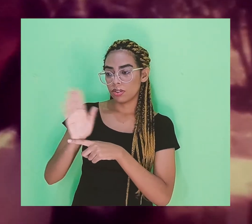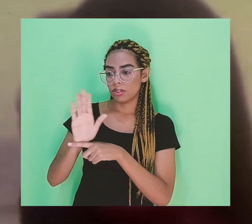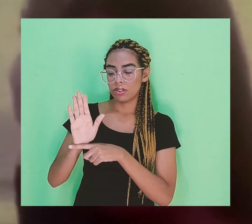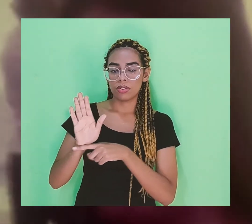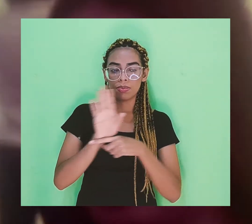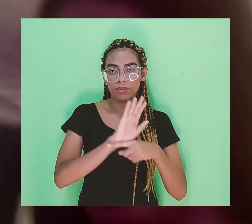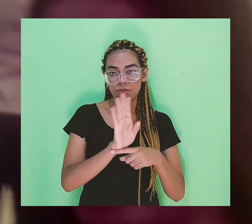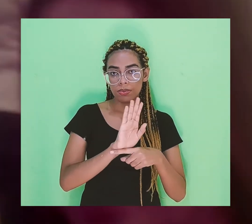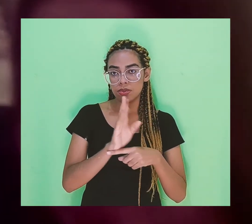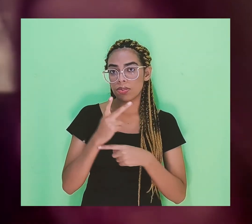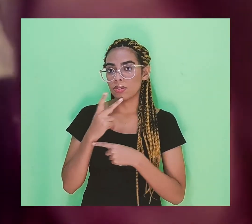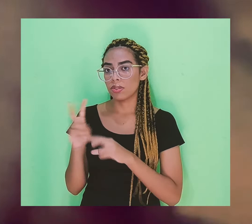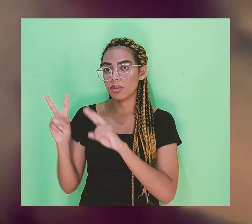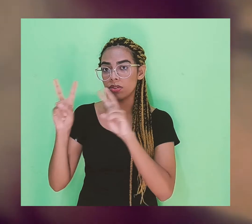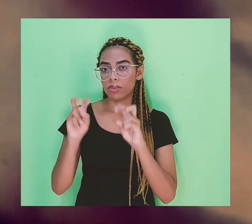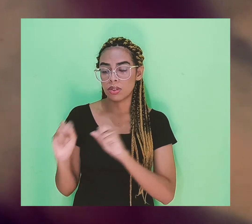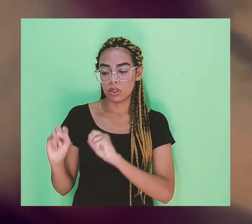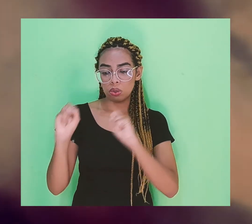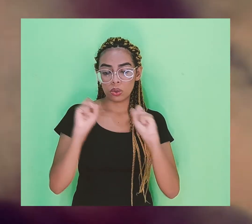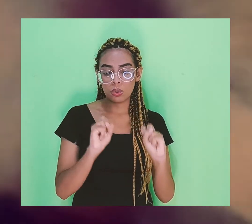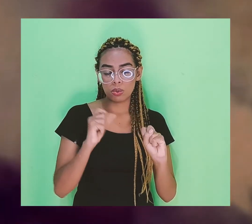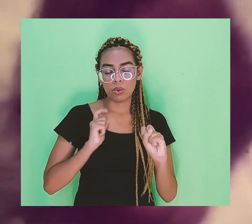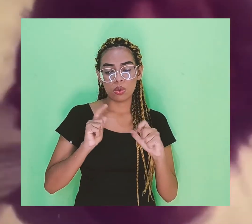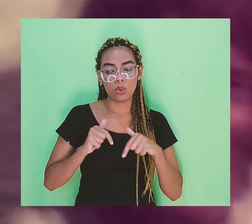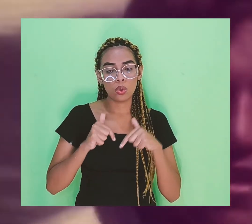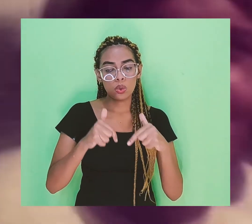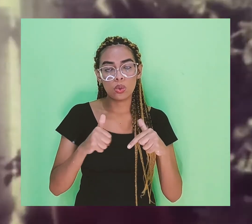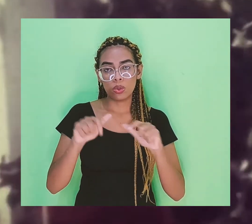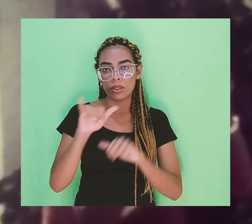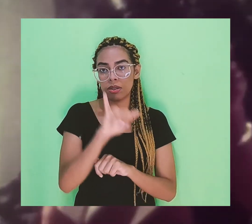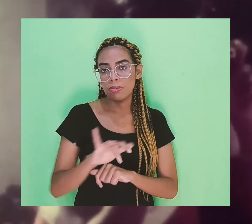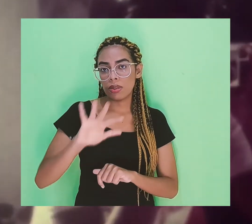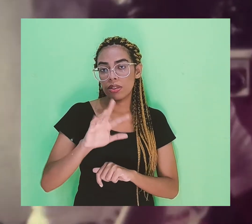uma questão de luta para ter imagem, sabe? Então, cada filme tem o seu